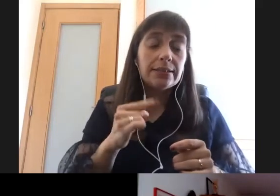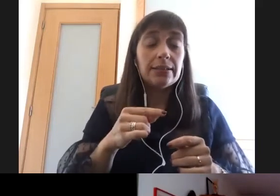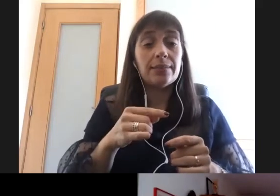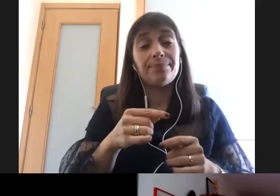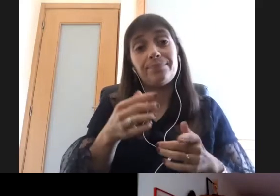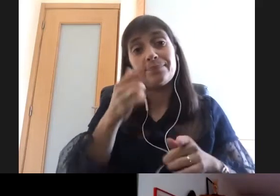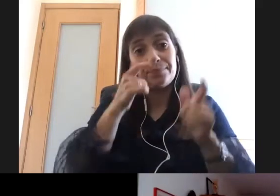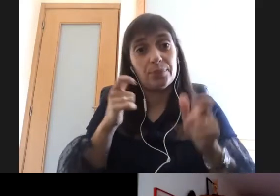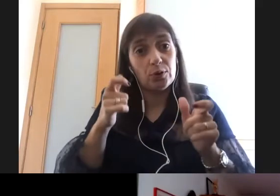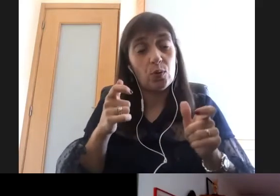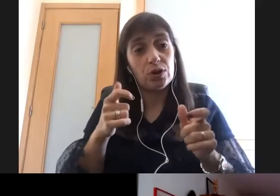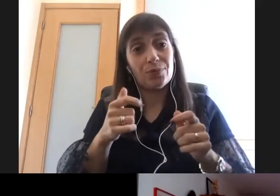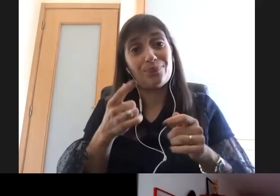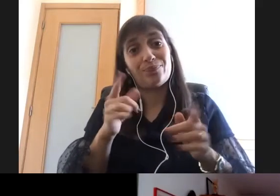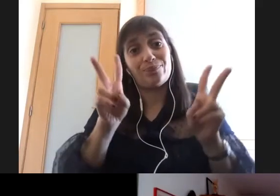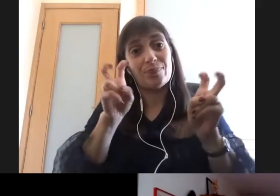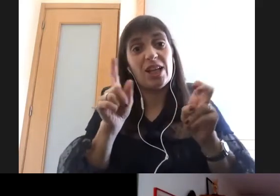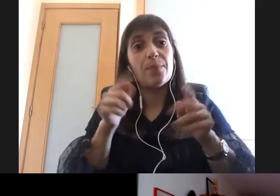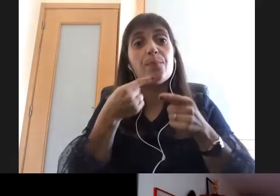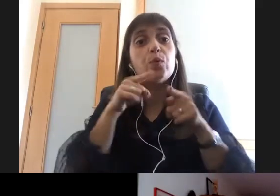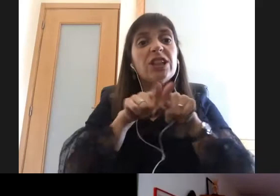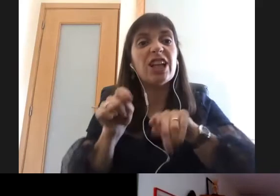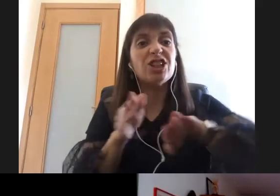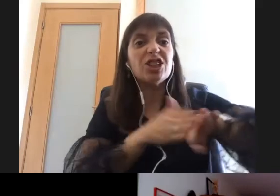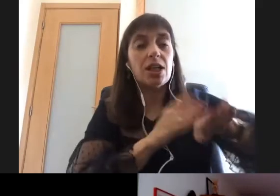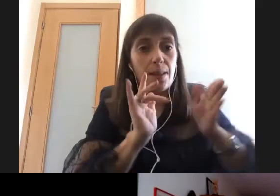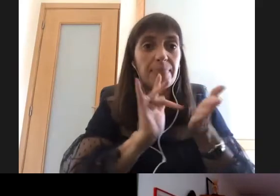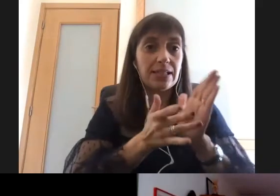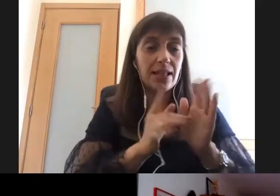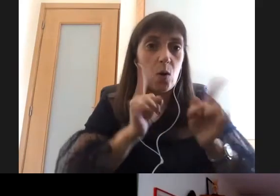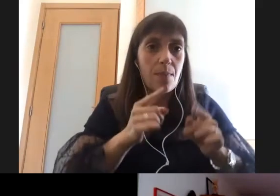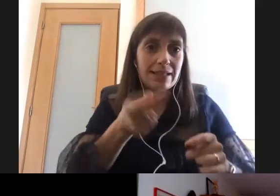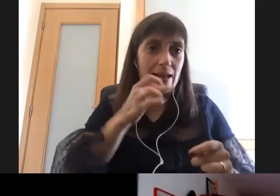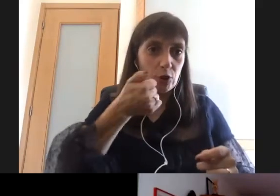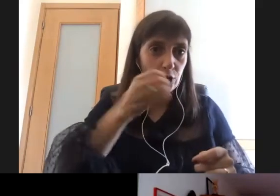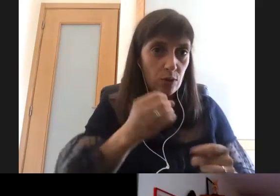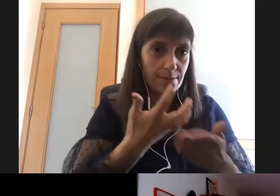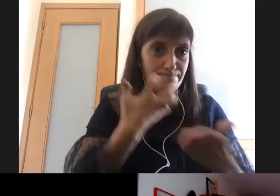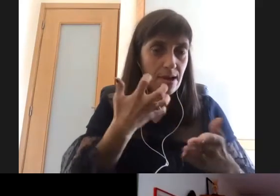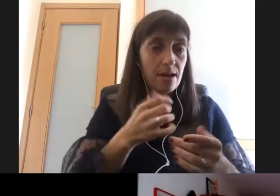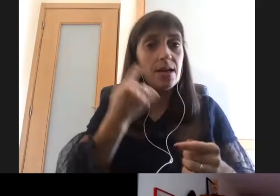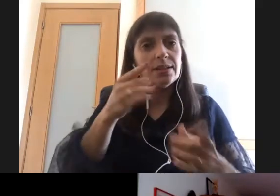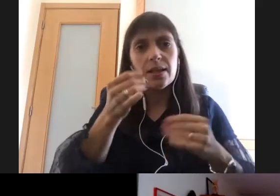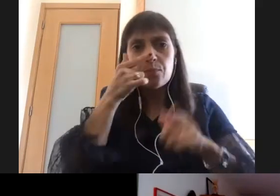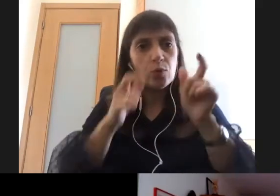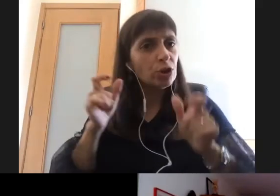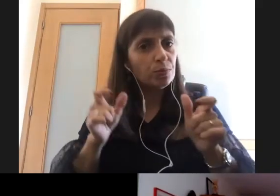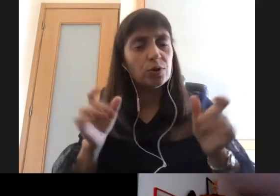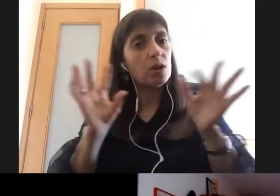que é a esquerda brasileira dos anos 1950, que se consolida a partir dos anos 1950. Ele tinha muita gente dessa